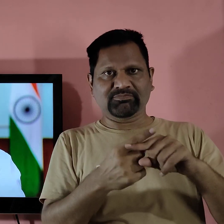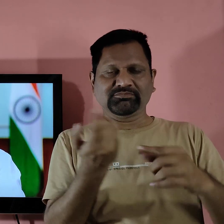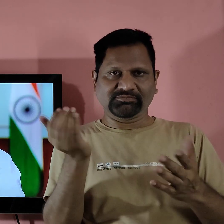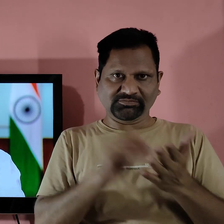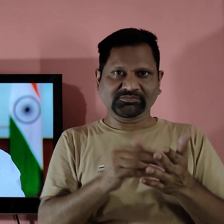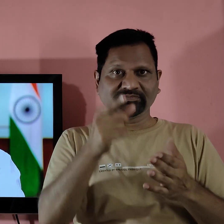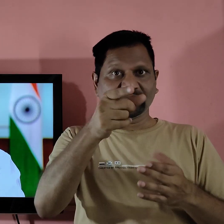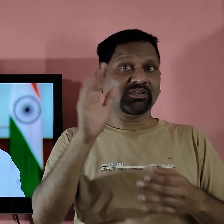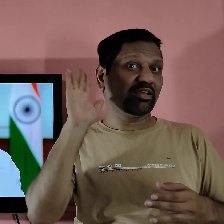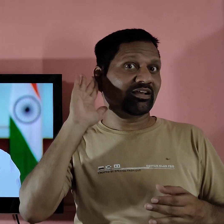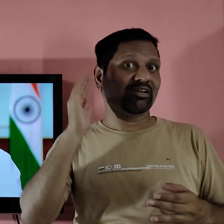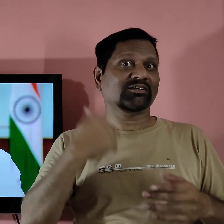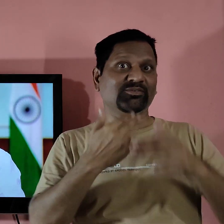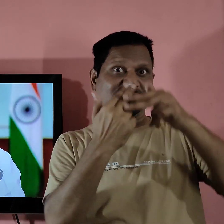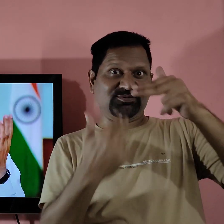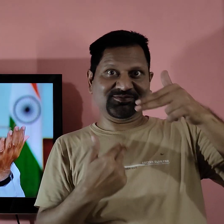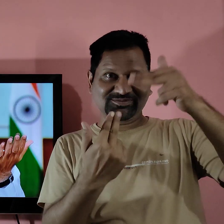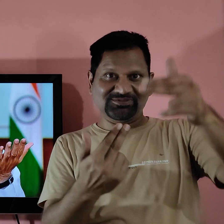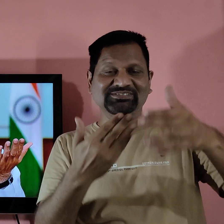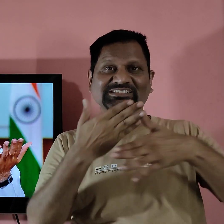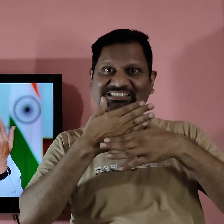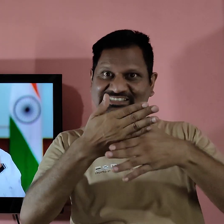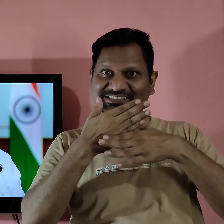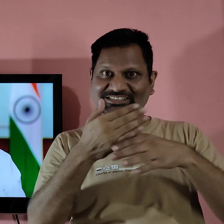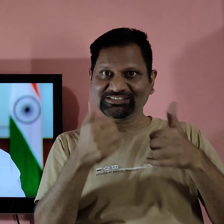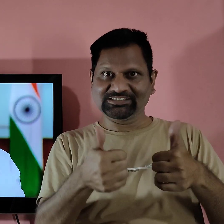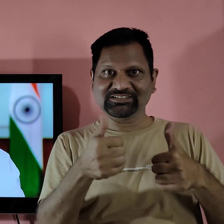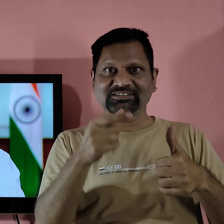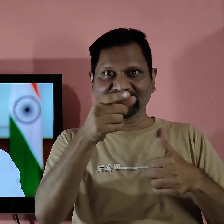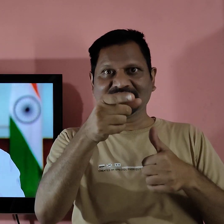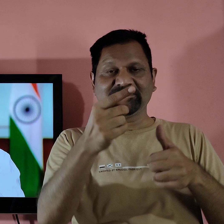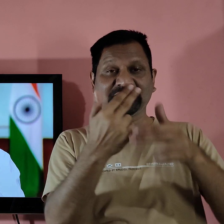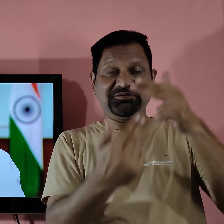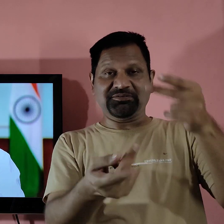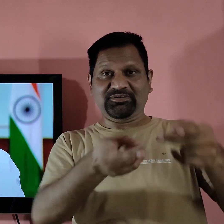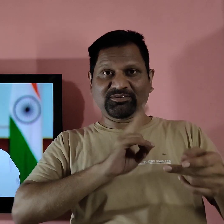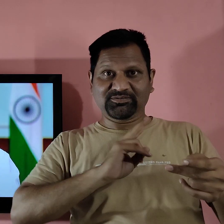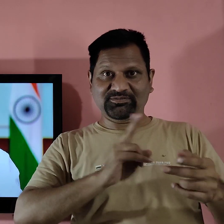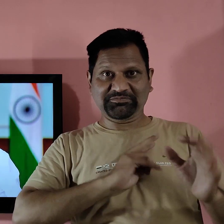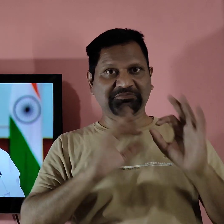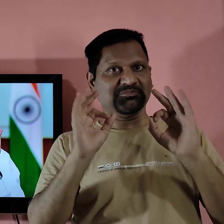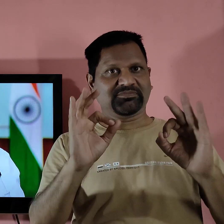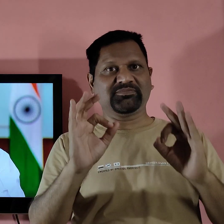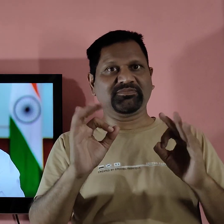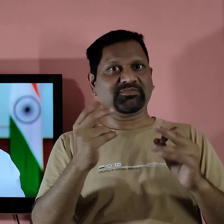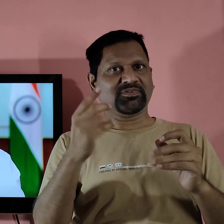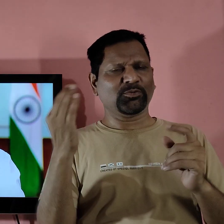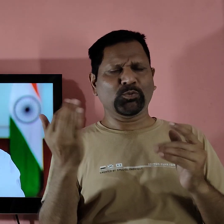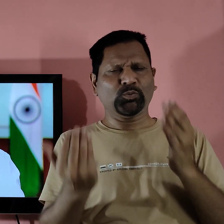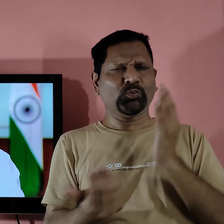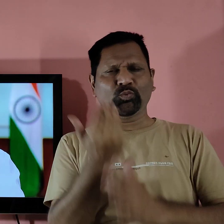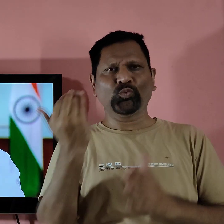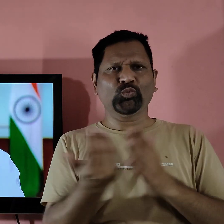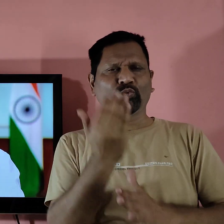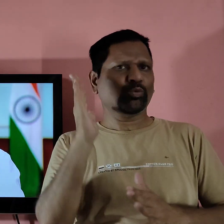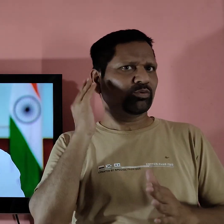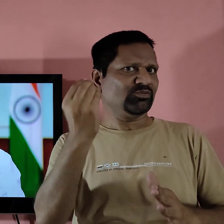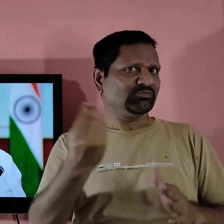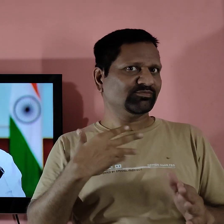बार आपने समय निकाला, आपके अपनी बहुत सारी बातें मुझे बताई, बहुत कुछ नई जानकारियां